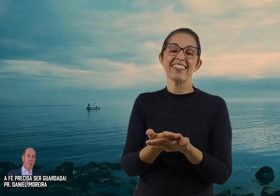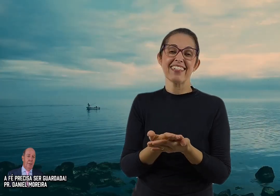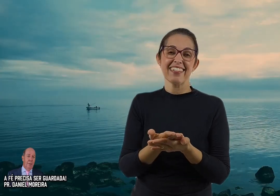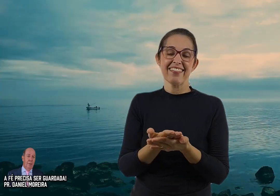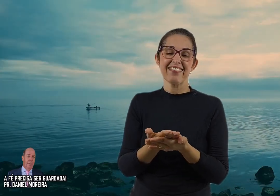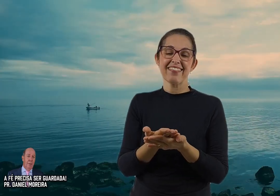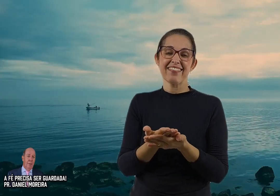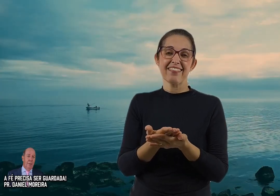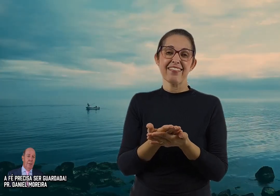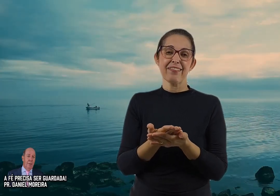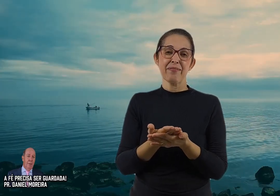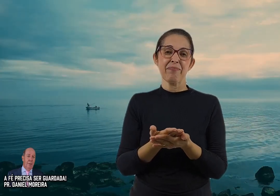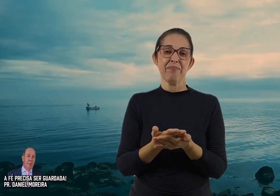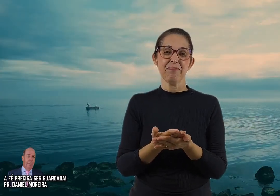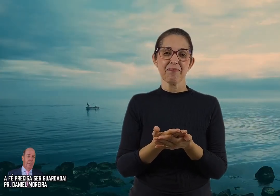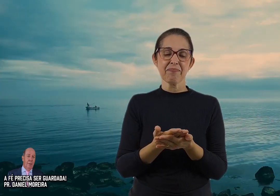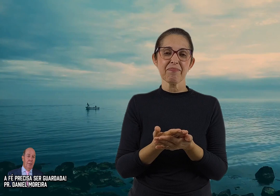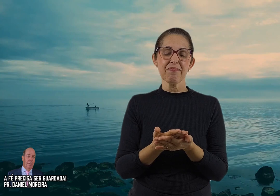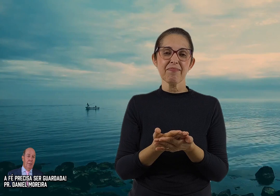Coincidência não.